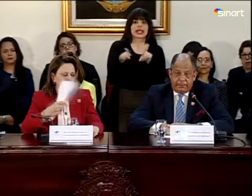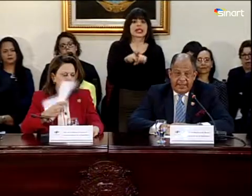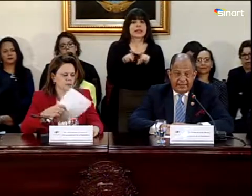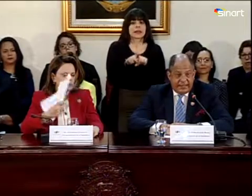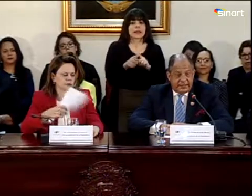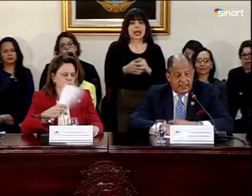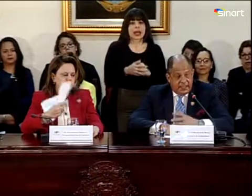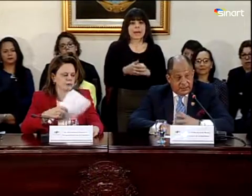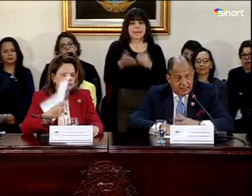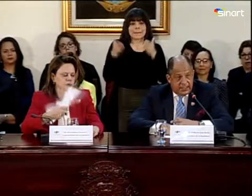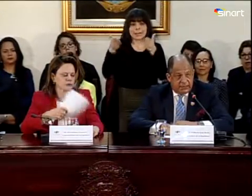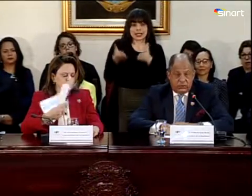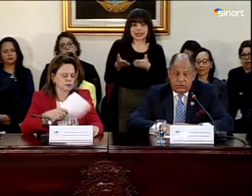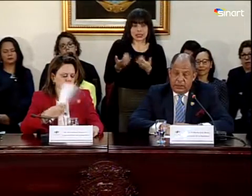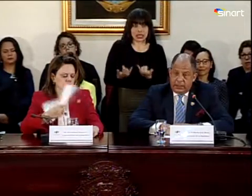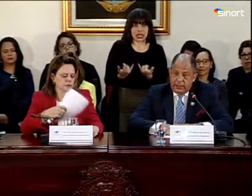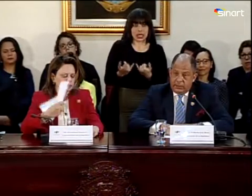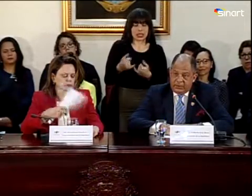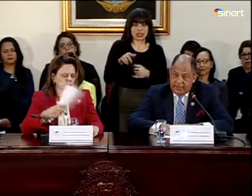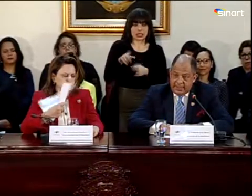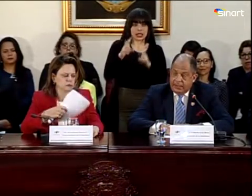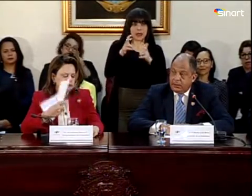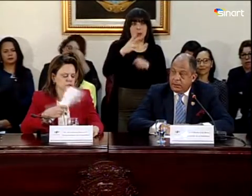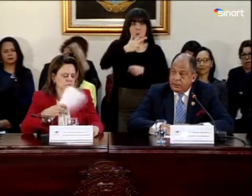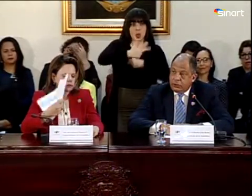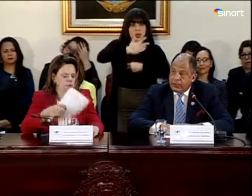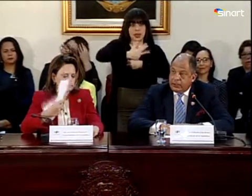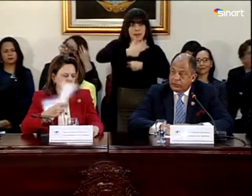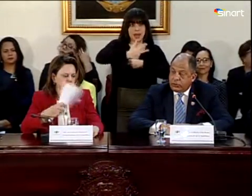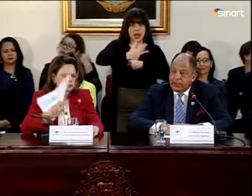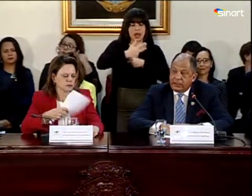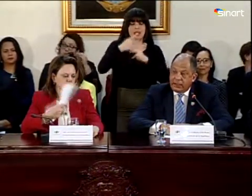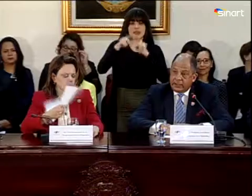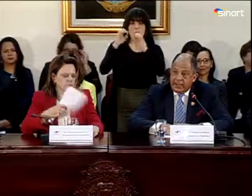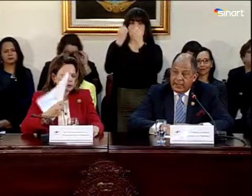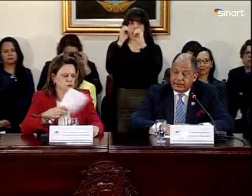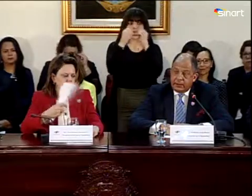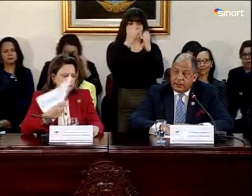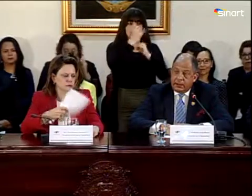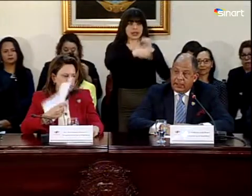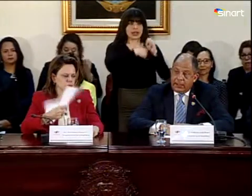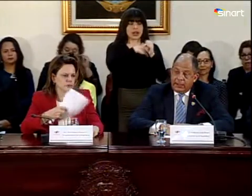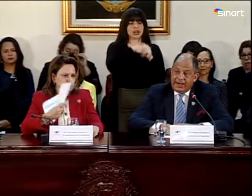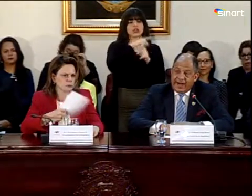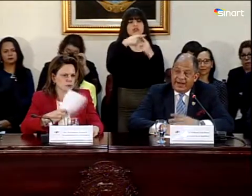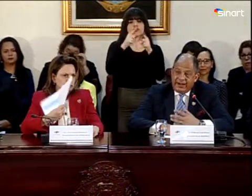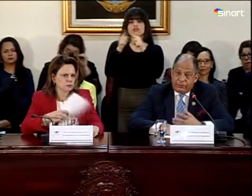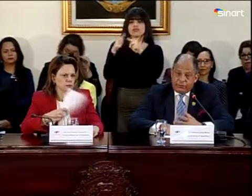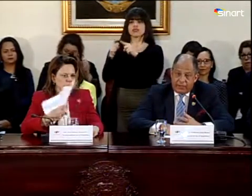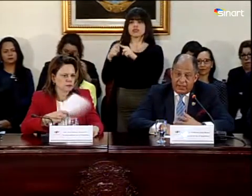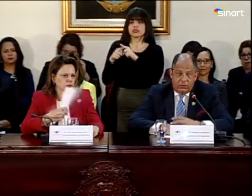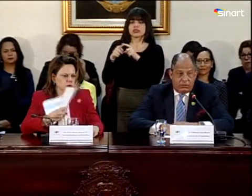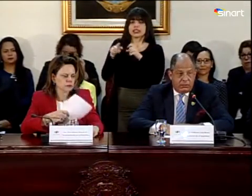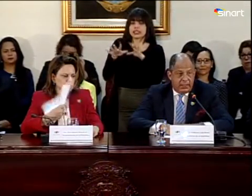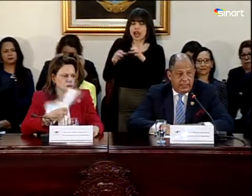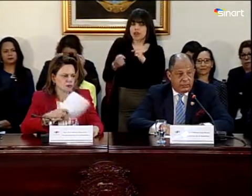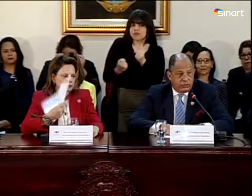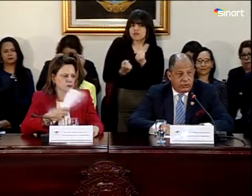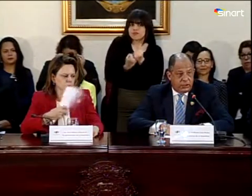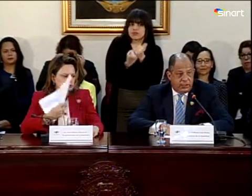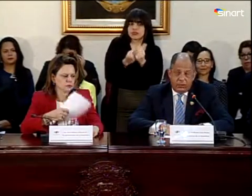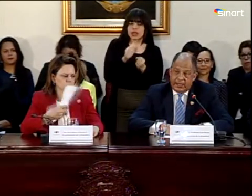la presencia, en este caso de Guatemala, de organismos internacionales que han reforzado a